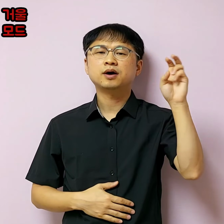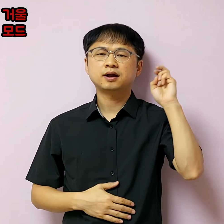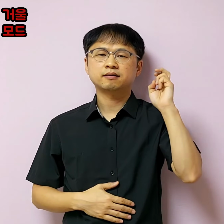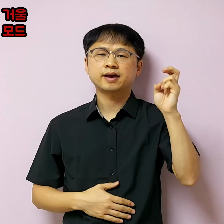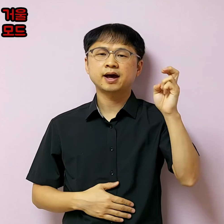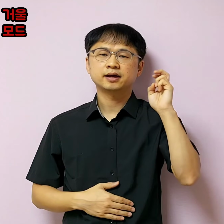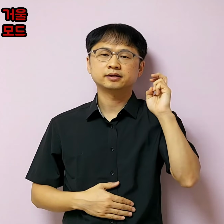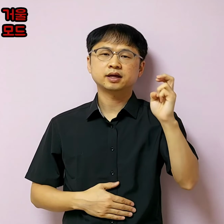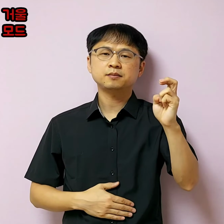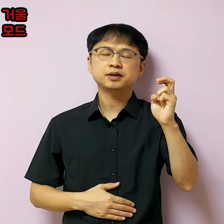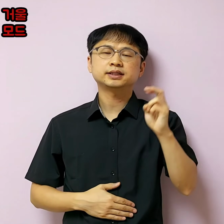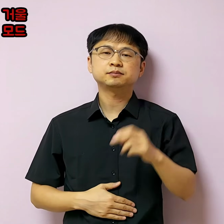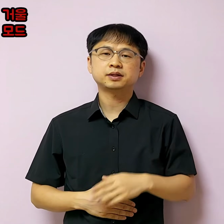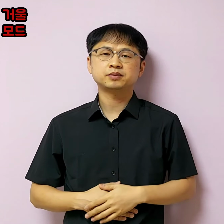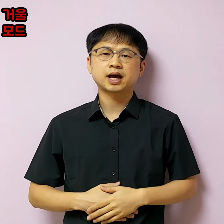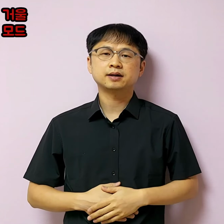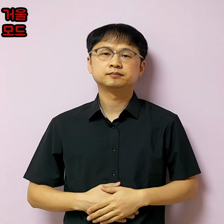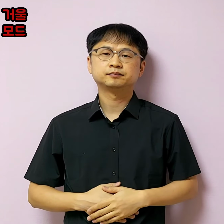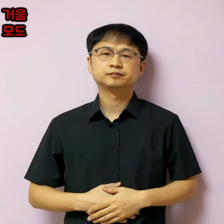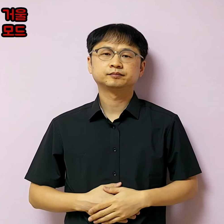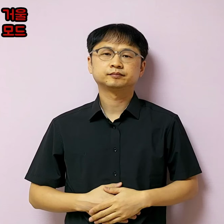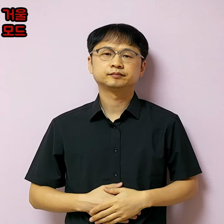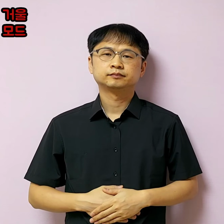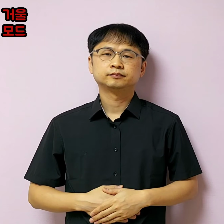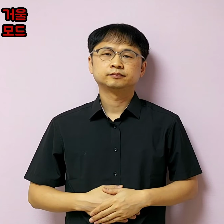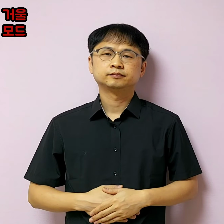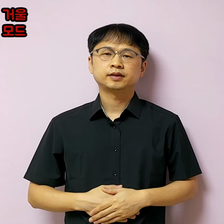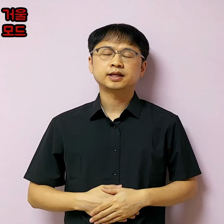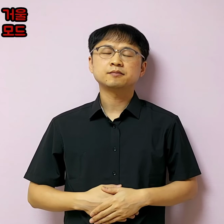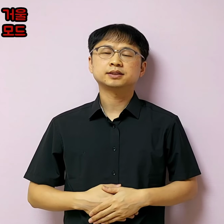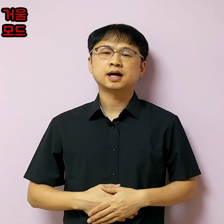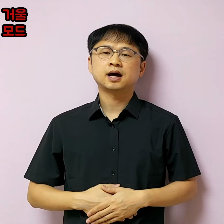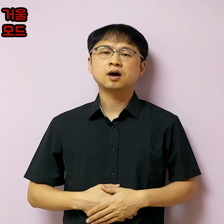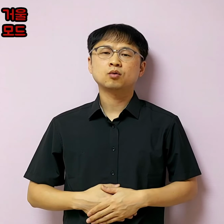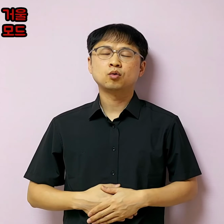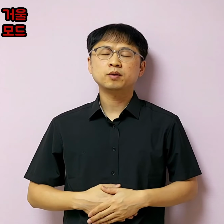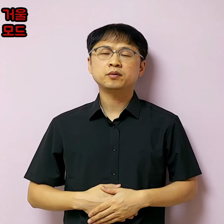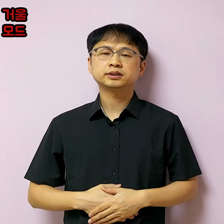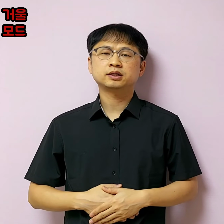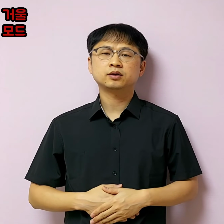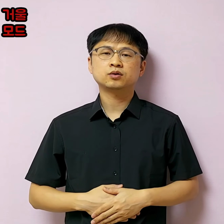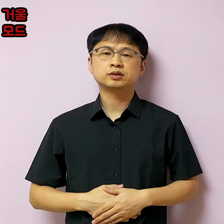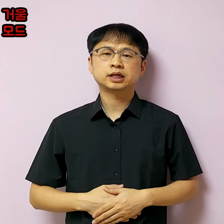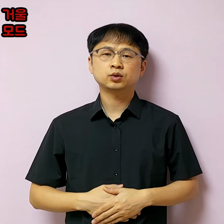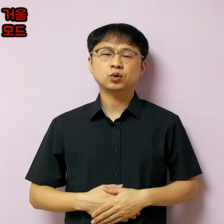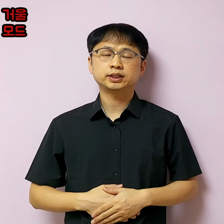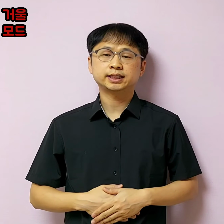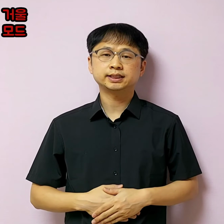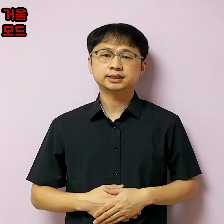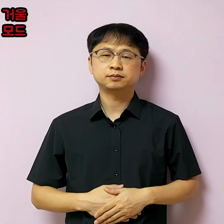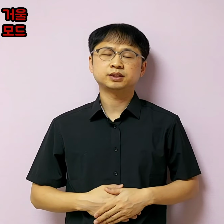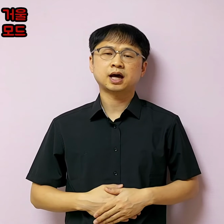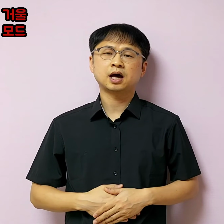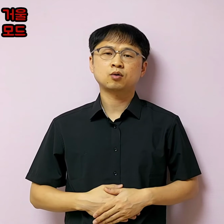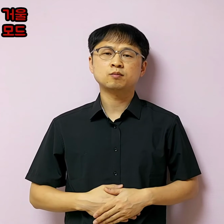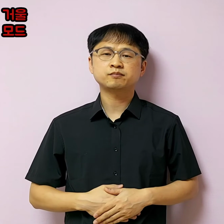그리워할 거야 이렇게 표현하시면 됩니다. 네, 다음 가사 고마웠어요 그래도 이제는 입니다.